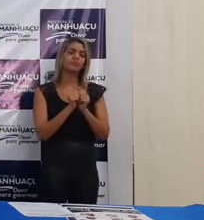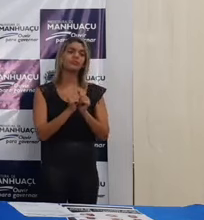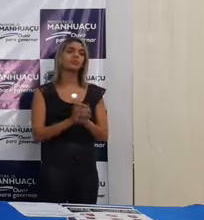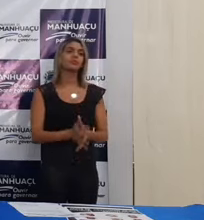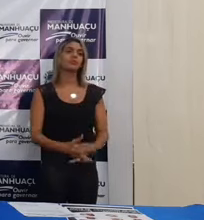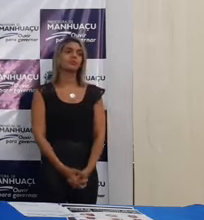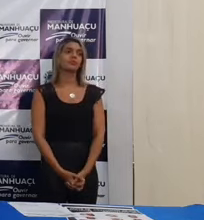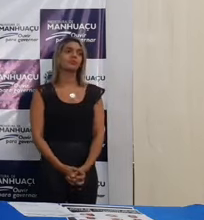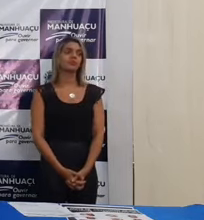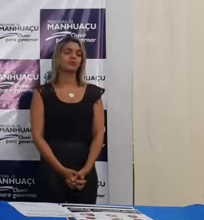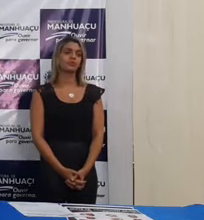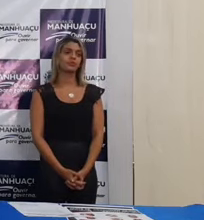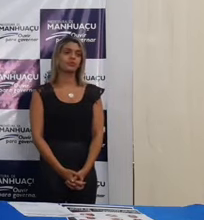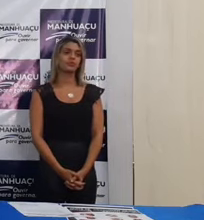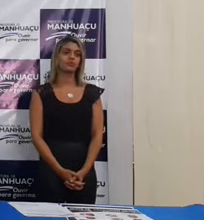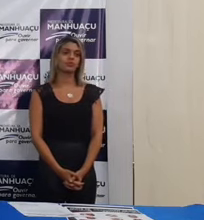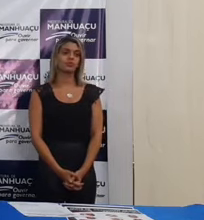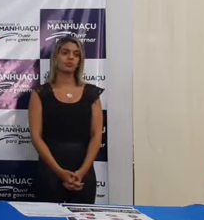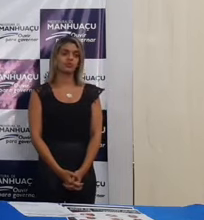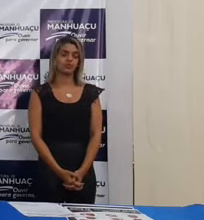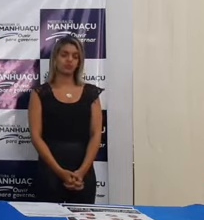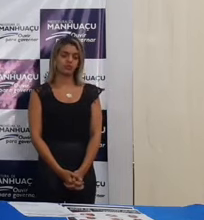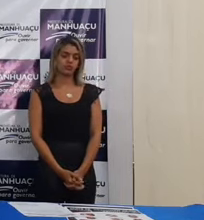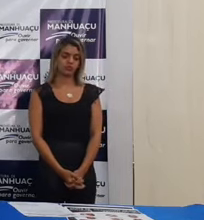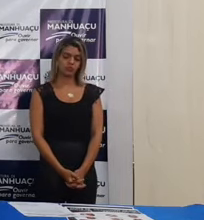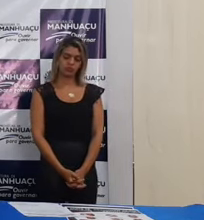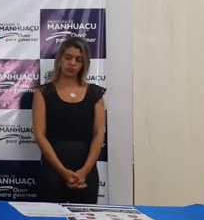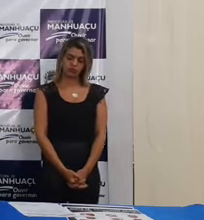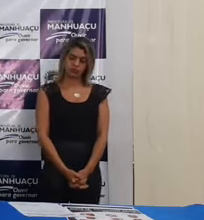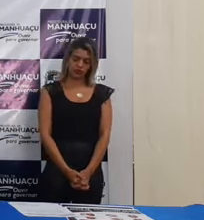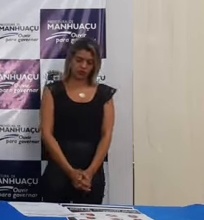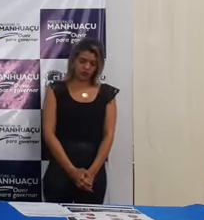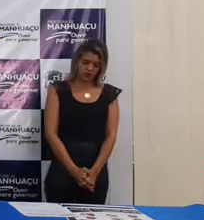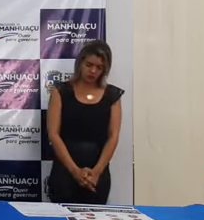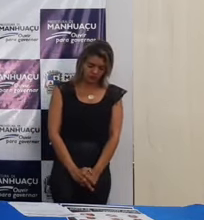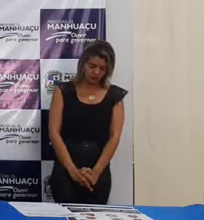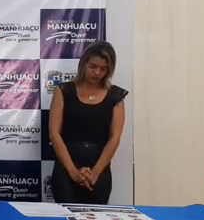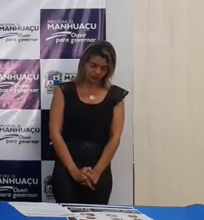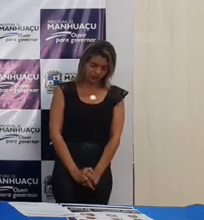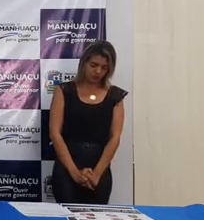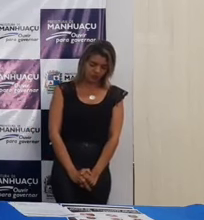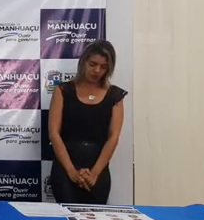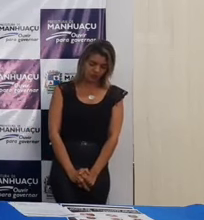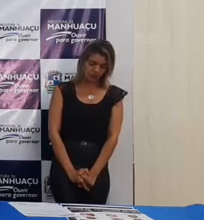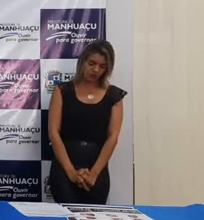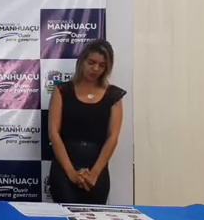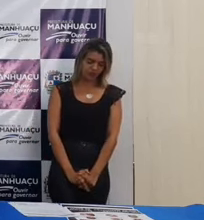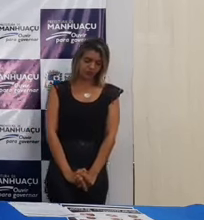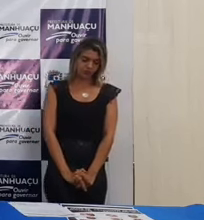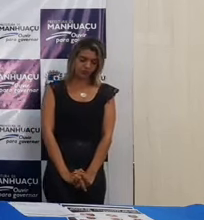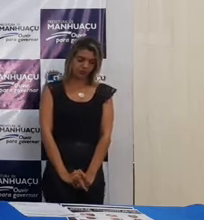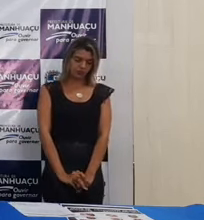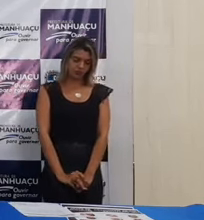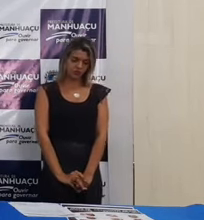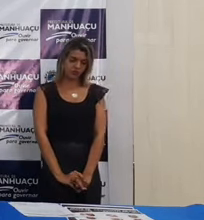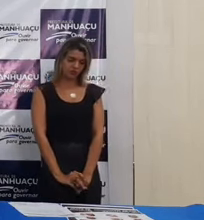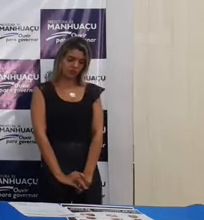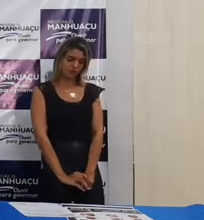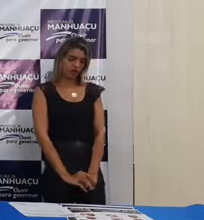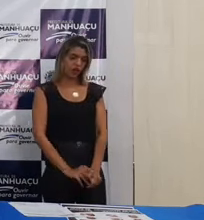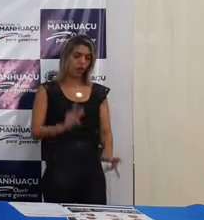Somente o poder público, tentando evitar a propagação da pandemia, não será eficiente. Nós precisamos da população